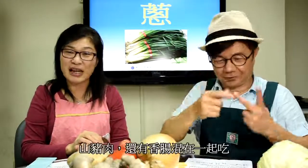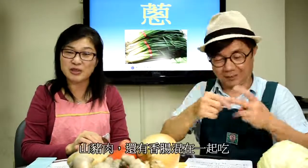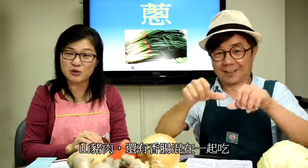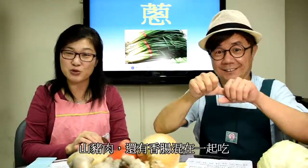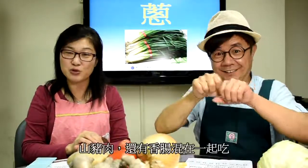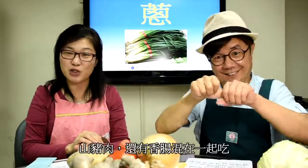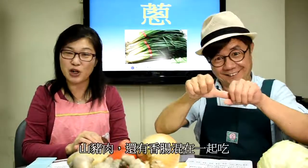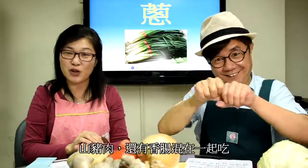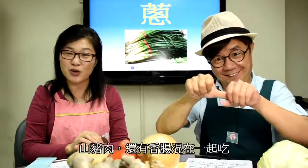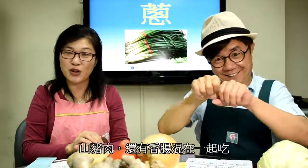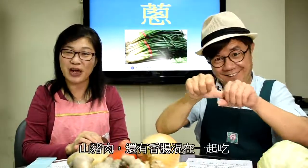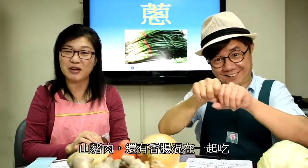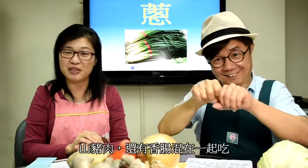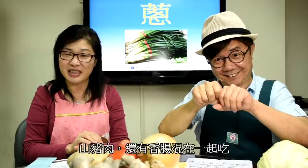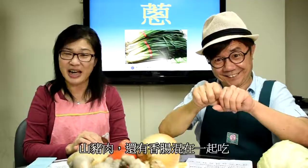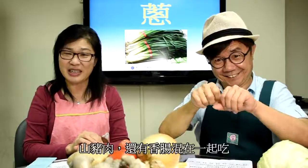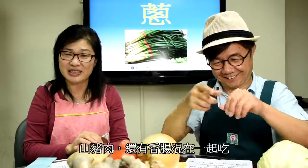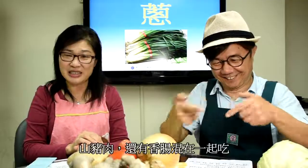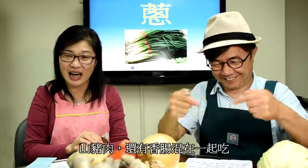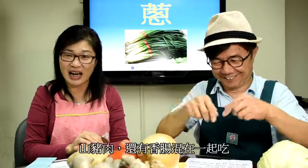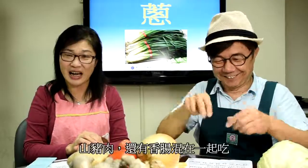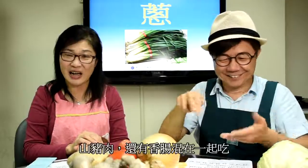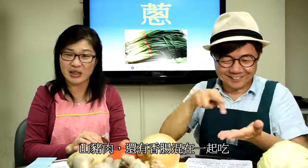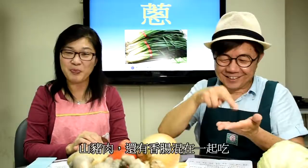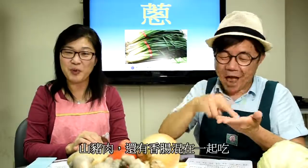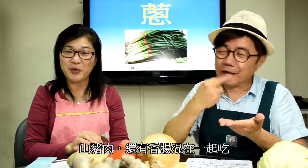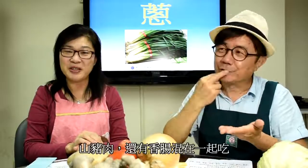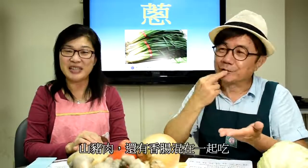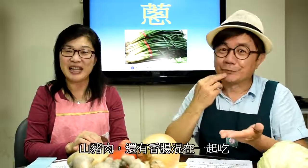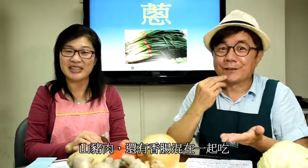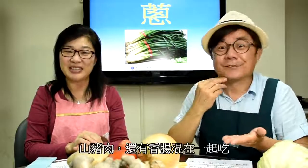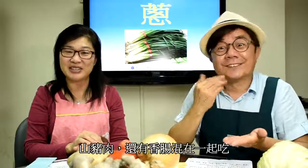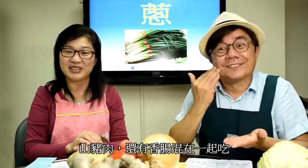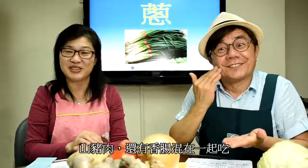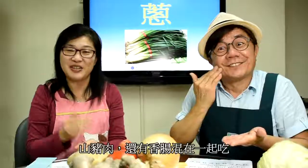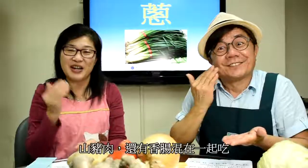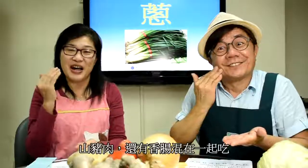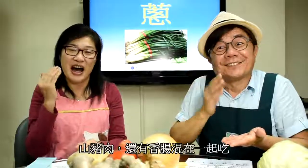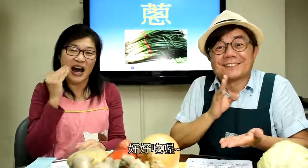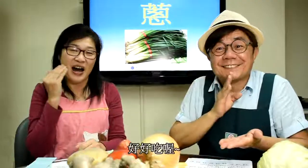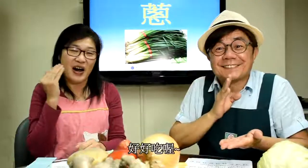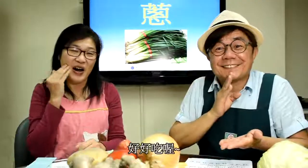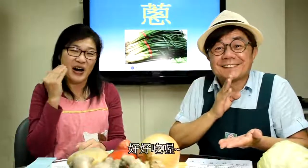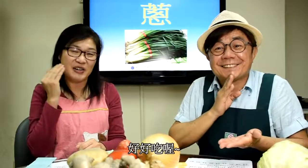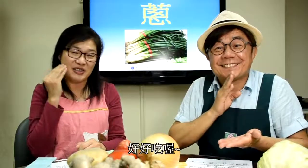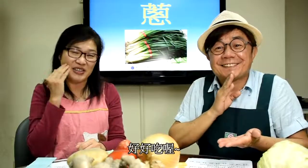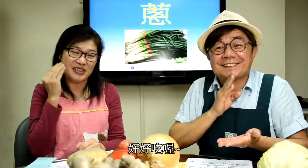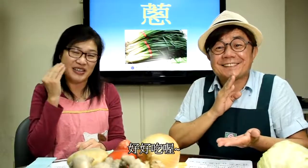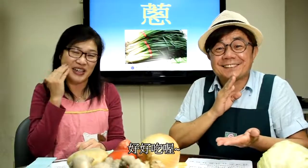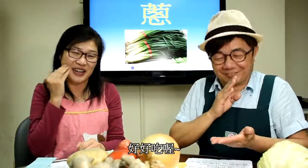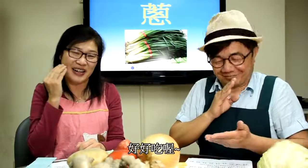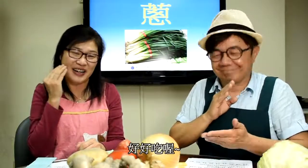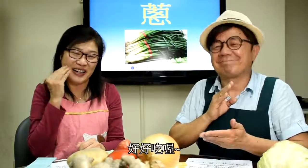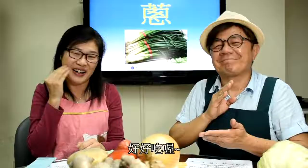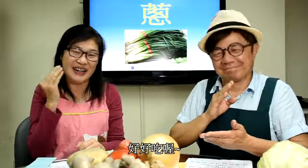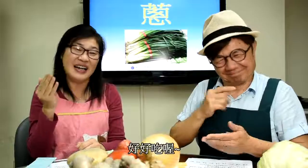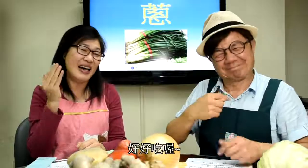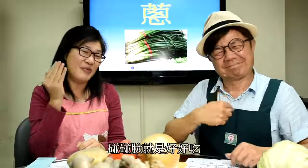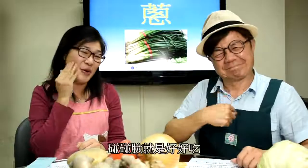猪肉还有香肠混在一起吃，好好吃，碰碰